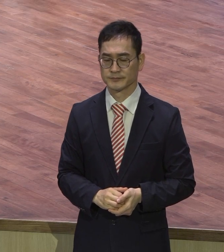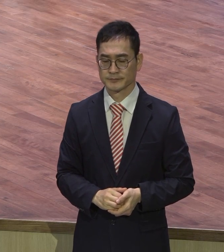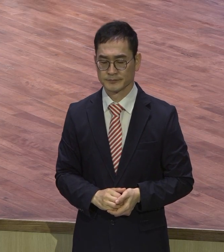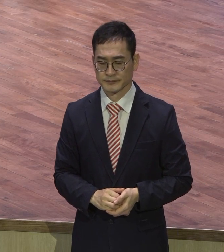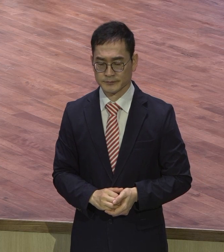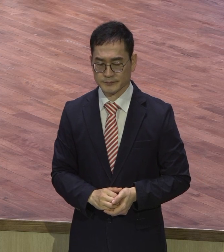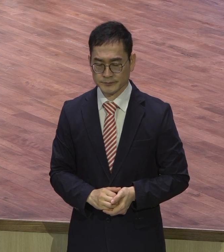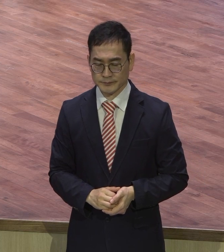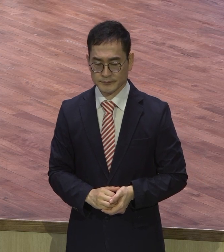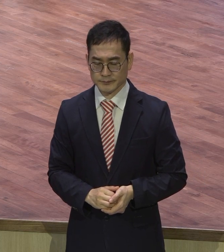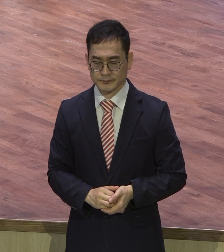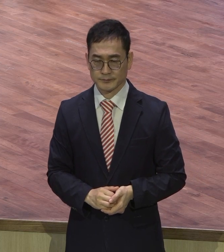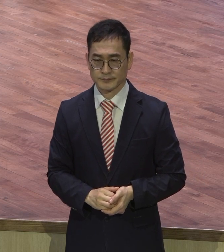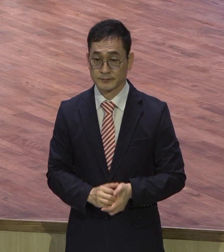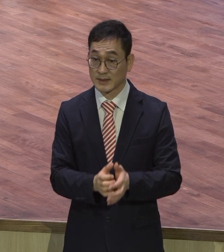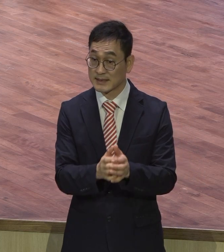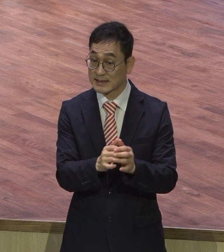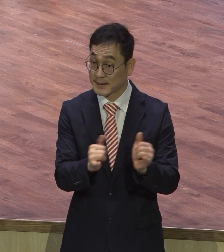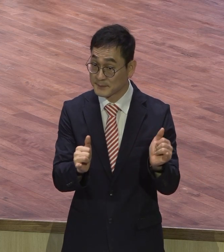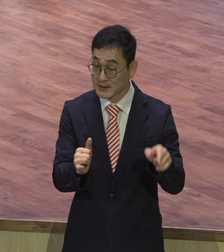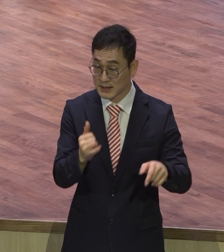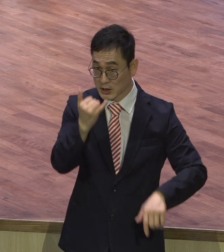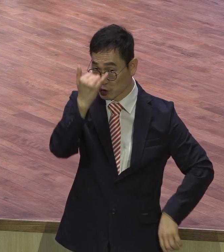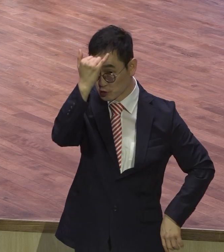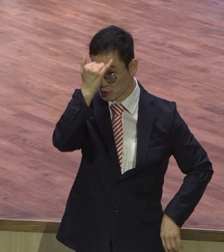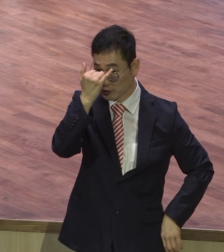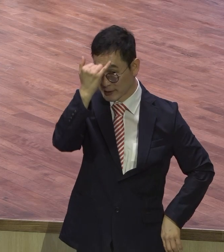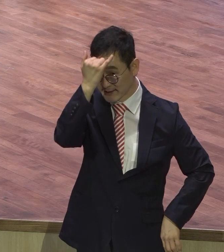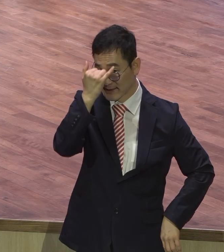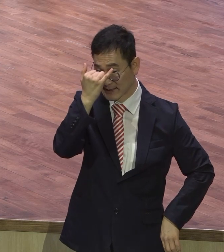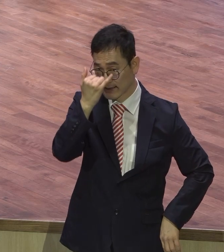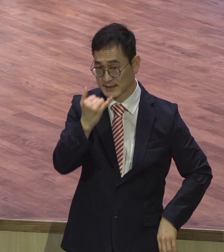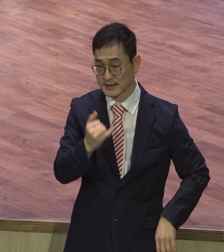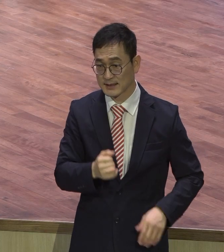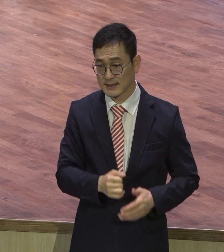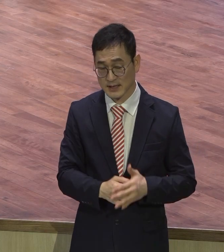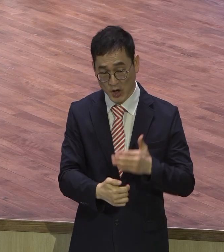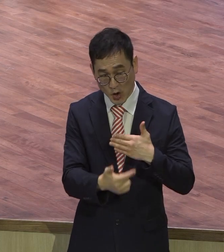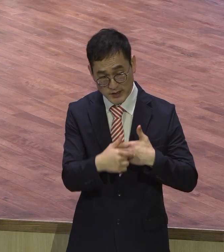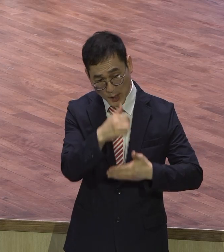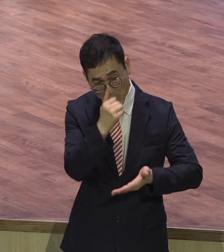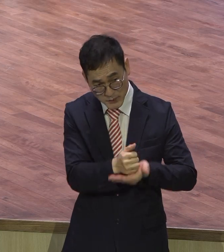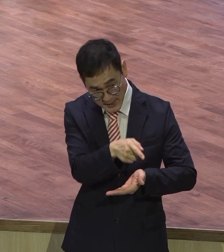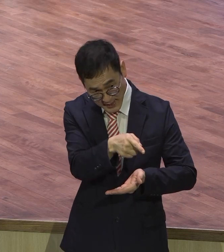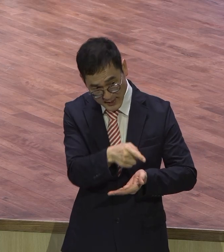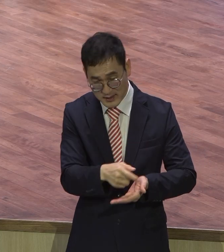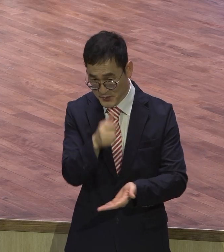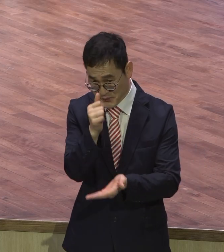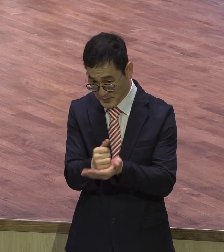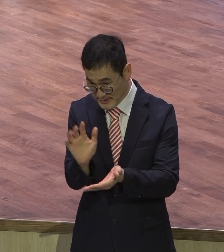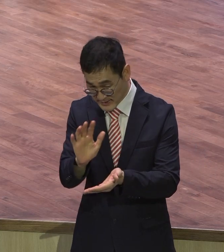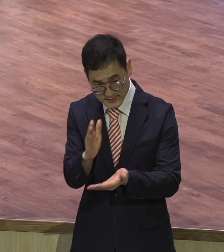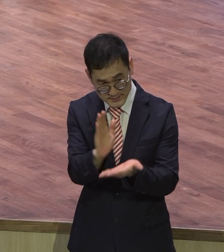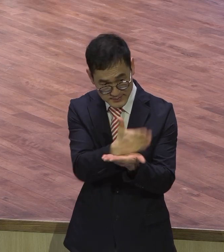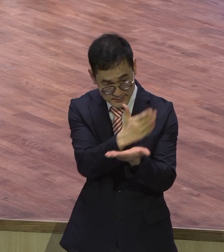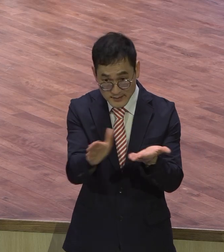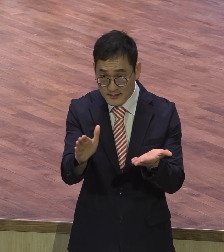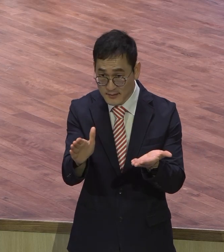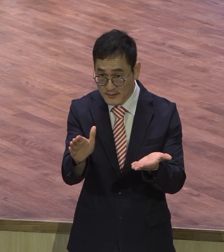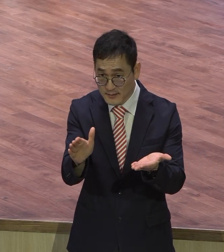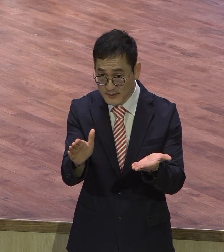사람들은 윤리도덕적인 범죄만을 죄로 이기는데 이러한